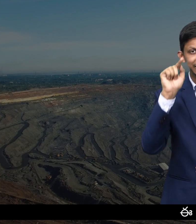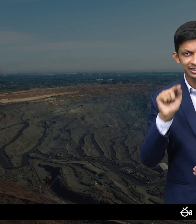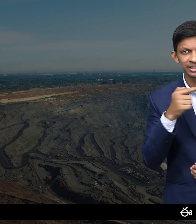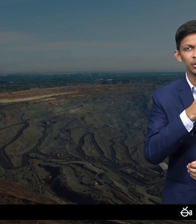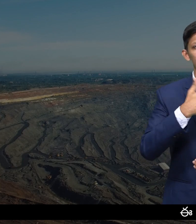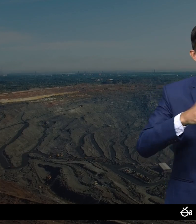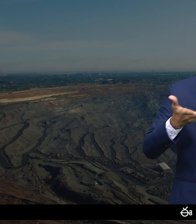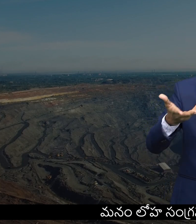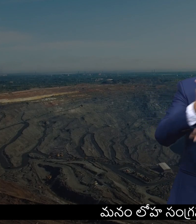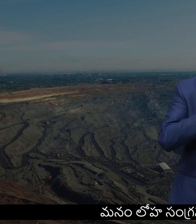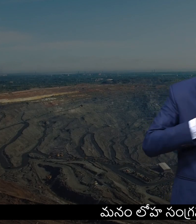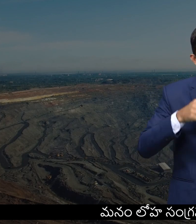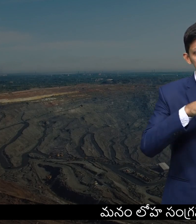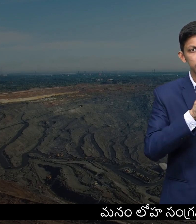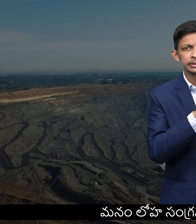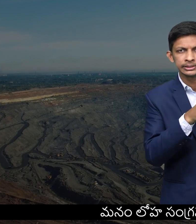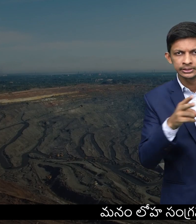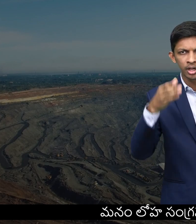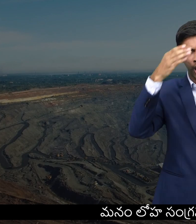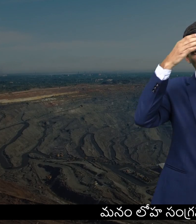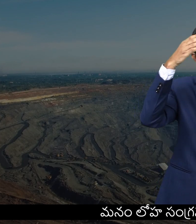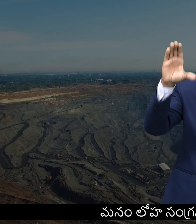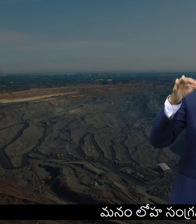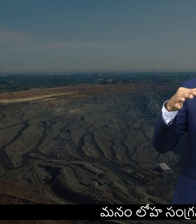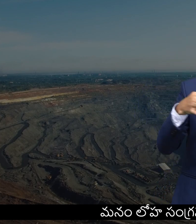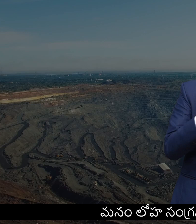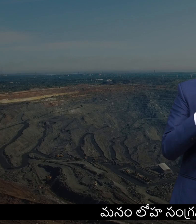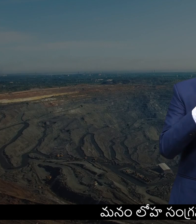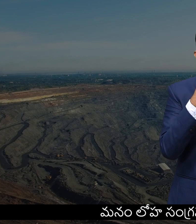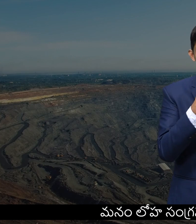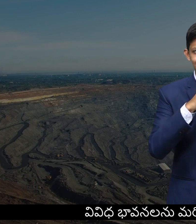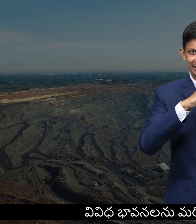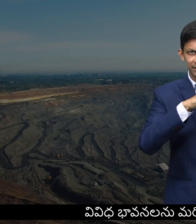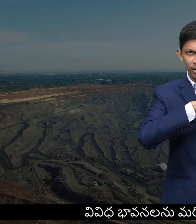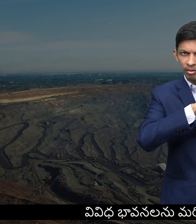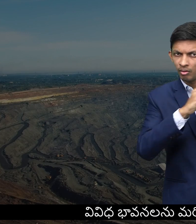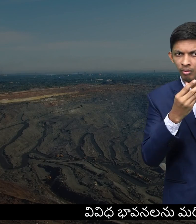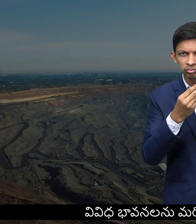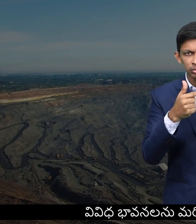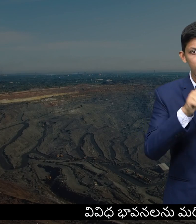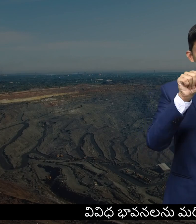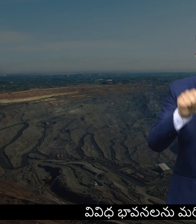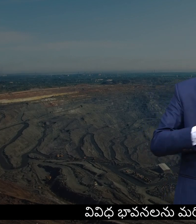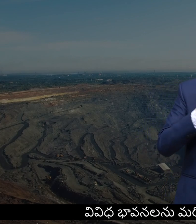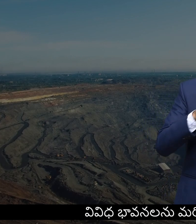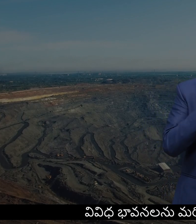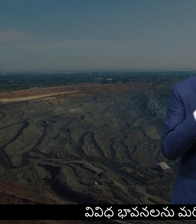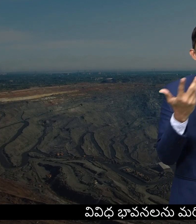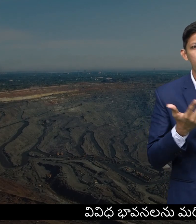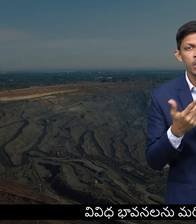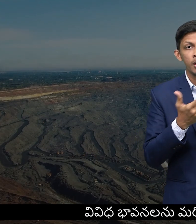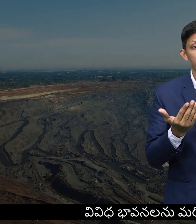ఈ అధ్యాయంలో మనం లోహ సంగ్రహణ శాస్త్రంకి సంబంధించిన వివిధ భావనలను మరియు